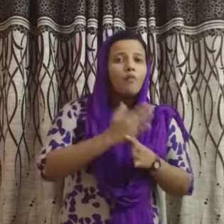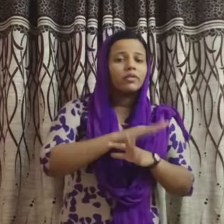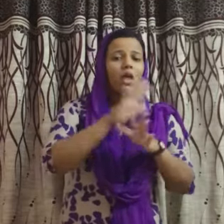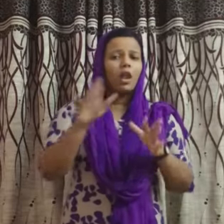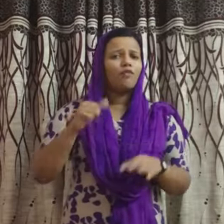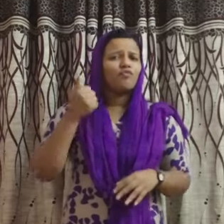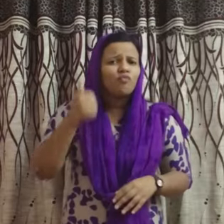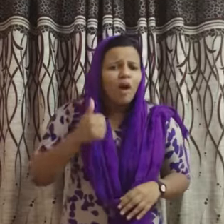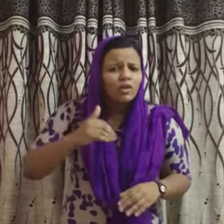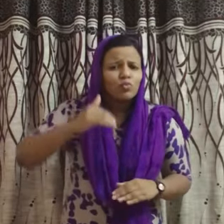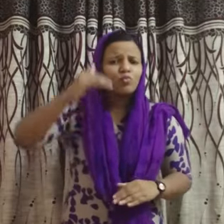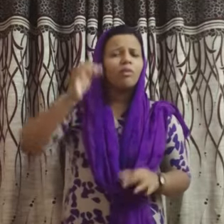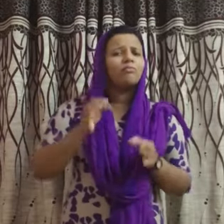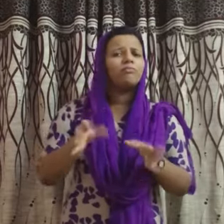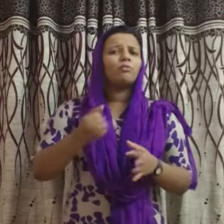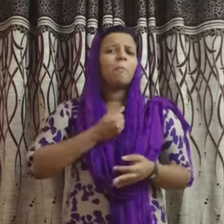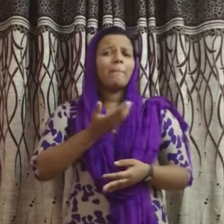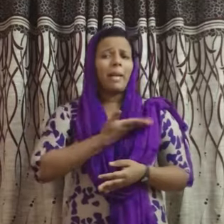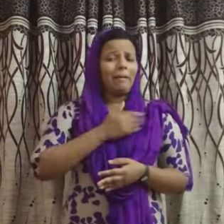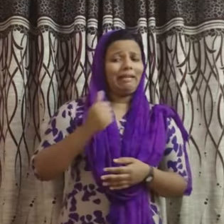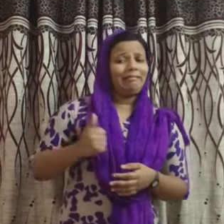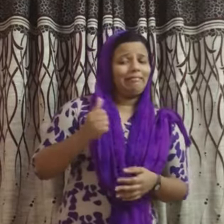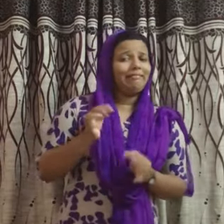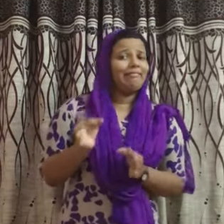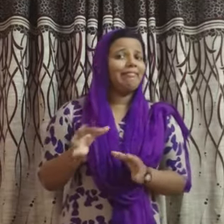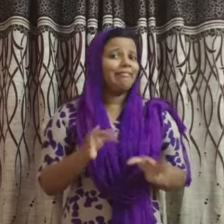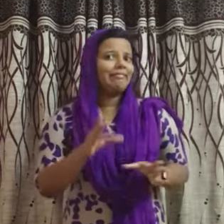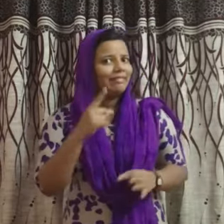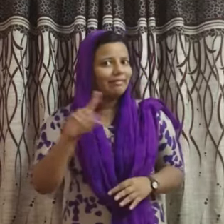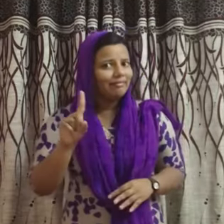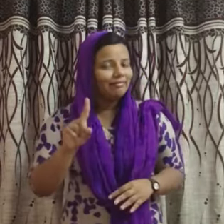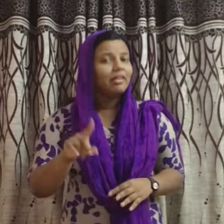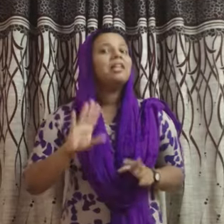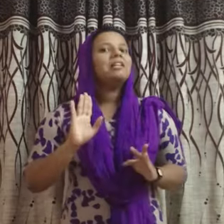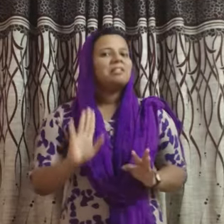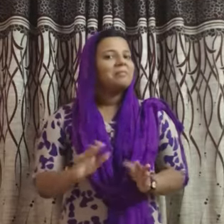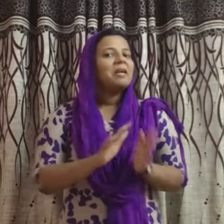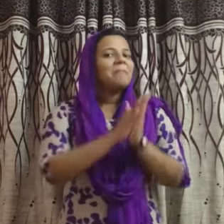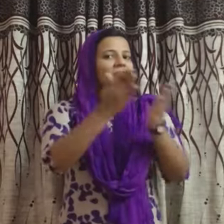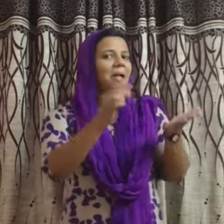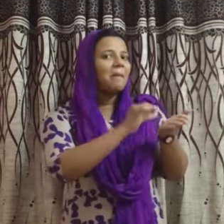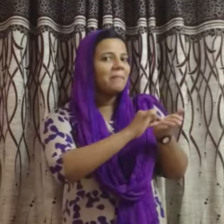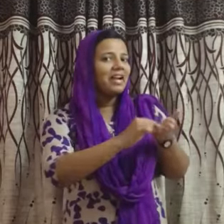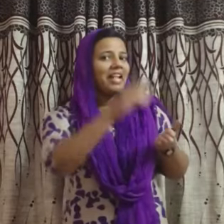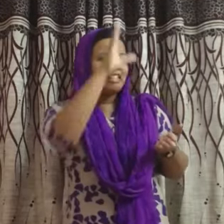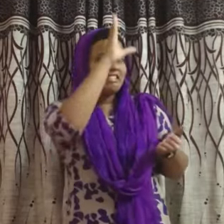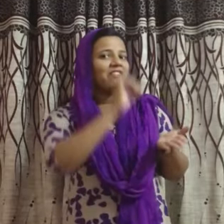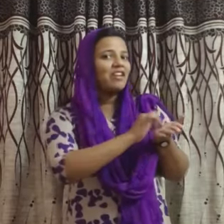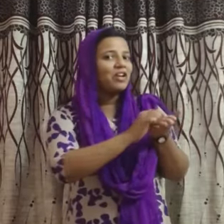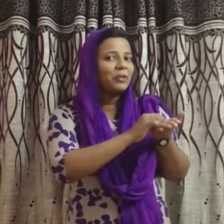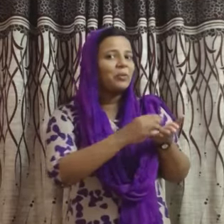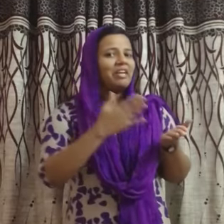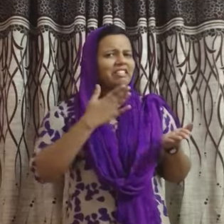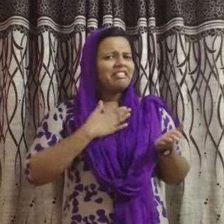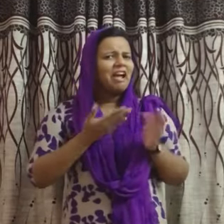പ്രായമാകുമ്പോൾ കൈവിടും, നമ്മുടെ പ്രിയപ്പെട്ടവരൊക്കെ നമ്മളെ കൈവിടും. എന്നാൽ കർത്താവ് പറയുക, ഞാൻ നിങ്ങളുടെ വാർദ്ധക്യം വരെ, എങ്ങനെ നിങ്ങളുടെ കൂടെ ഞാൻ കഴിഞ്ഞ